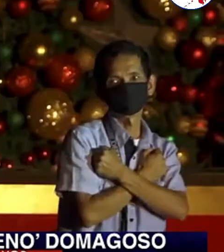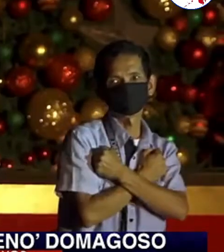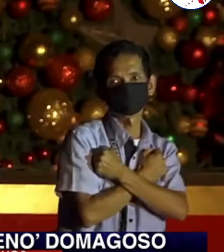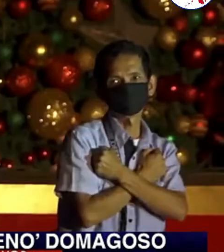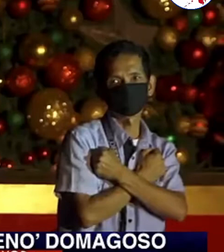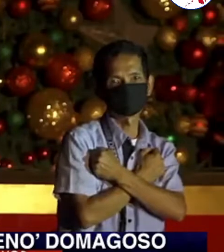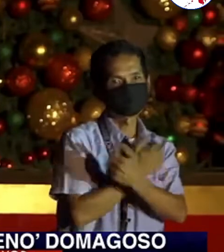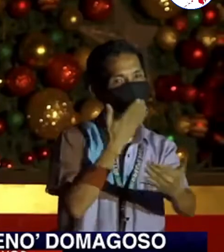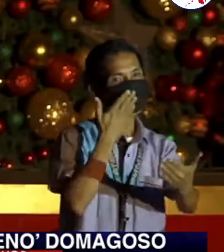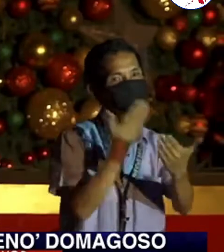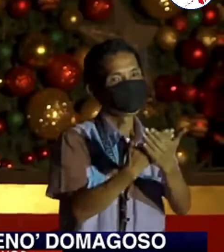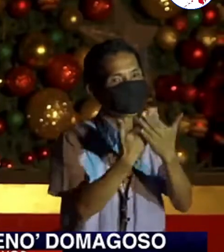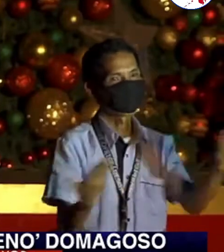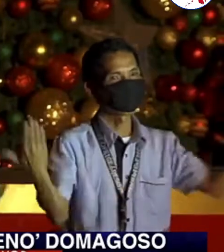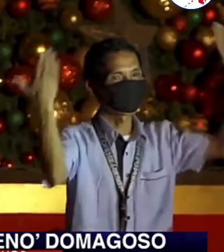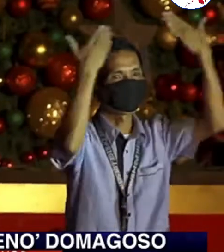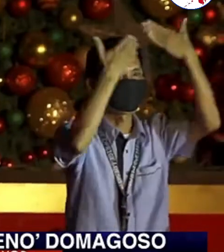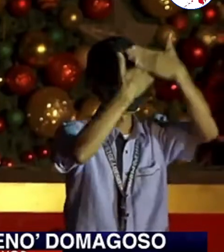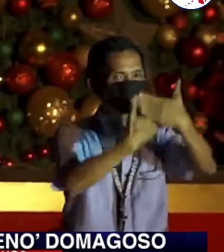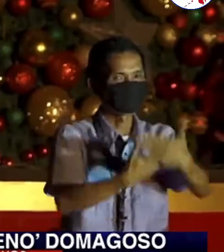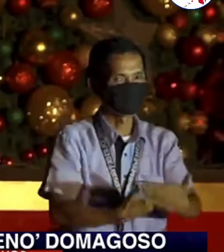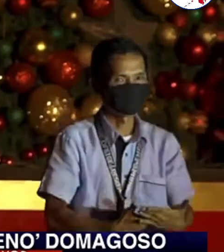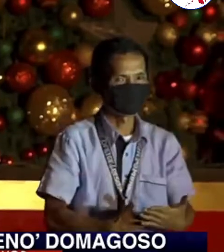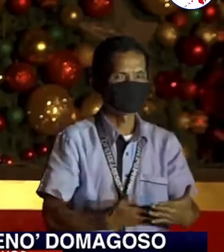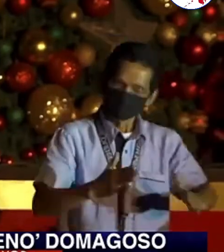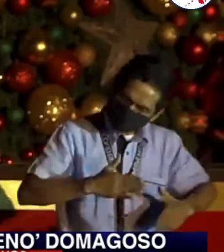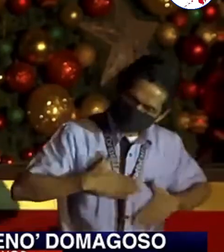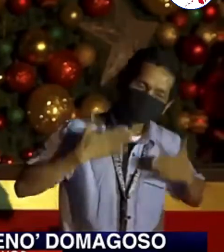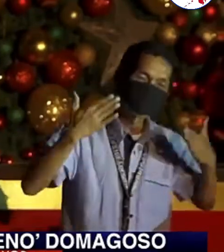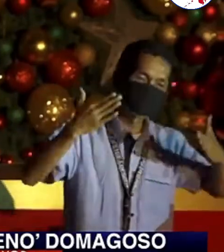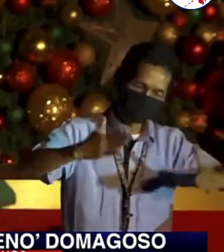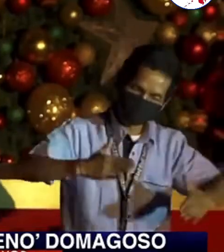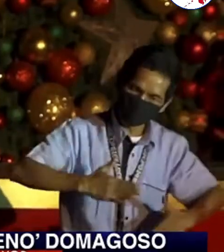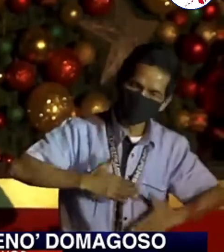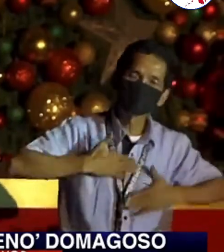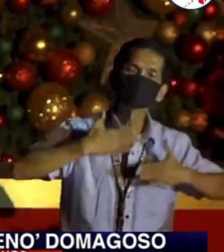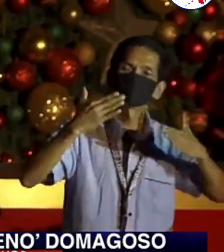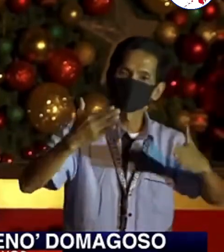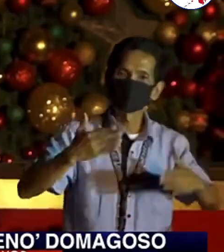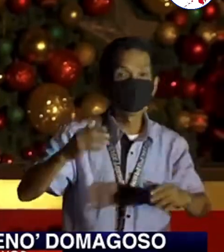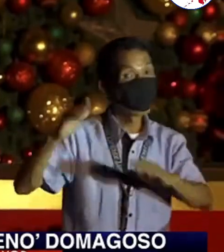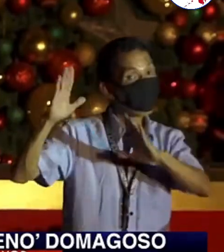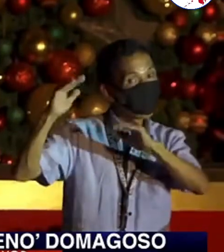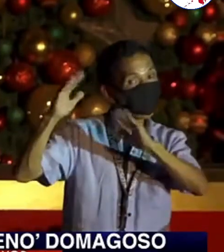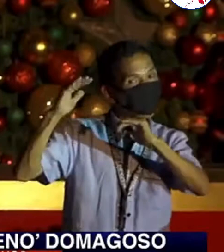So magandang gabi. Maging masayang masaya. Sana.